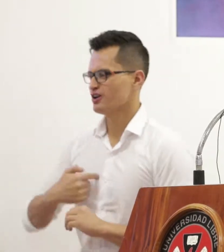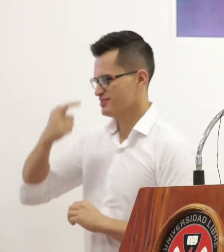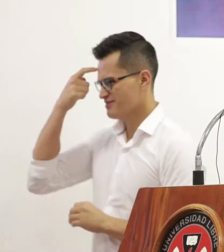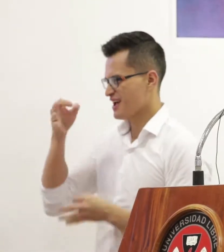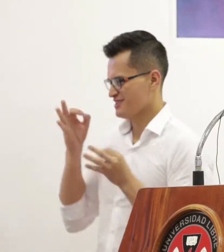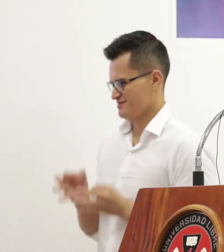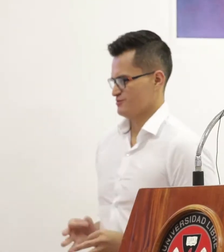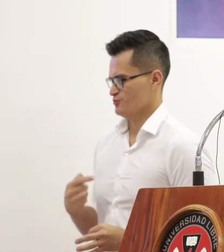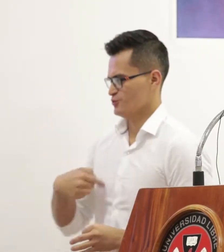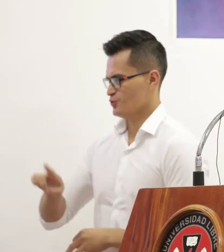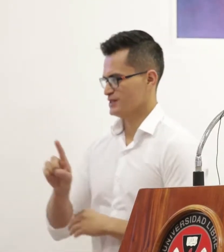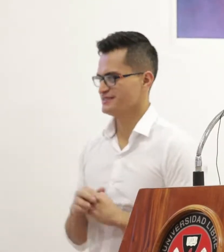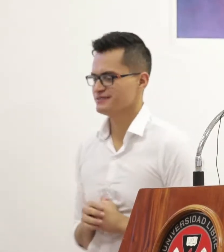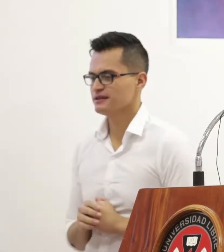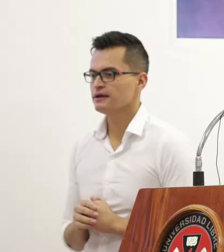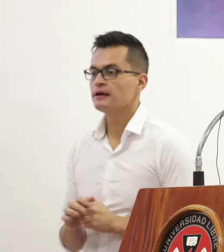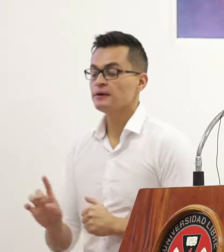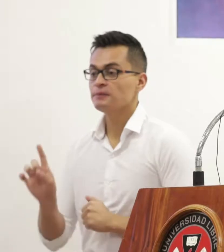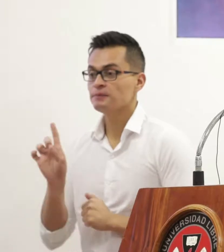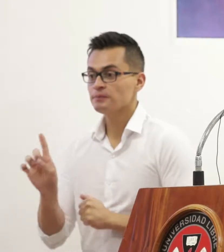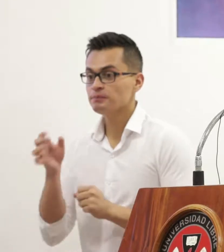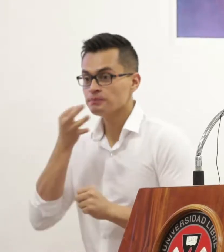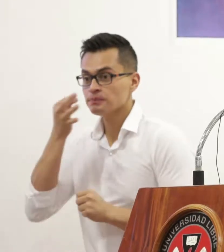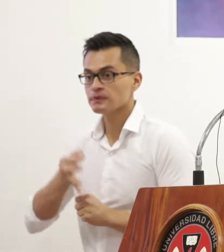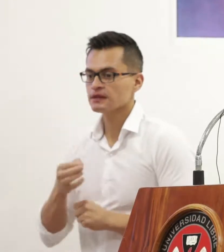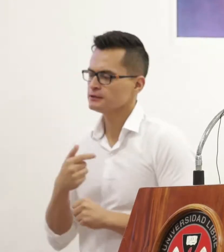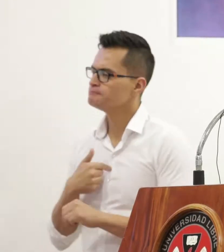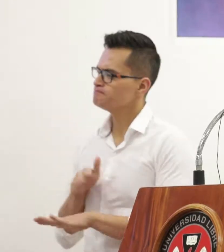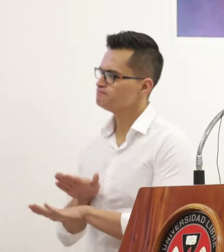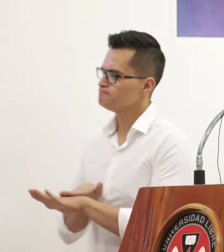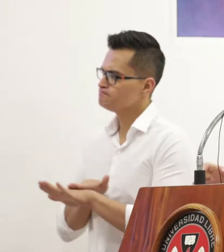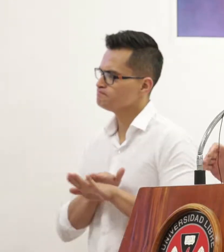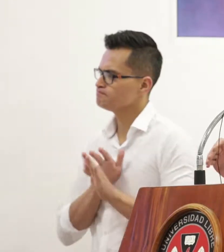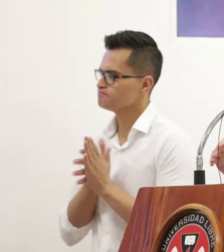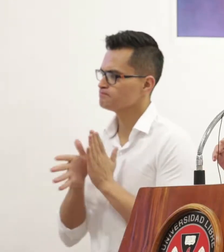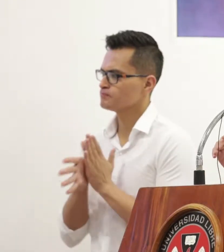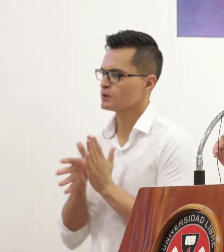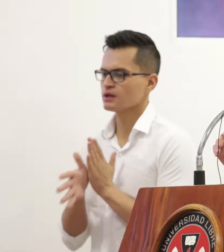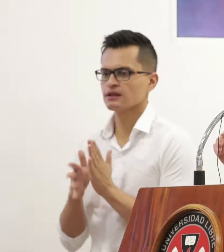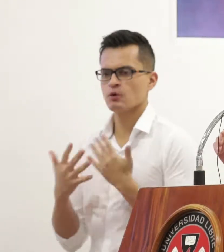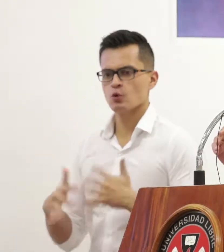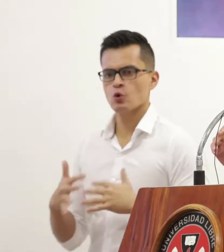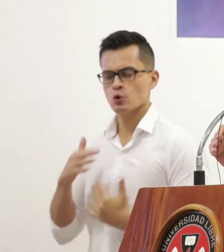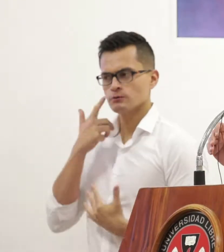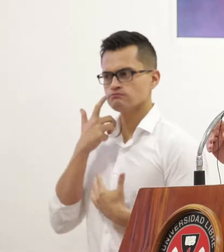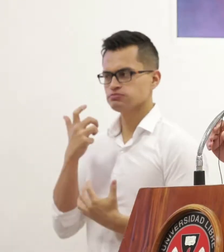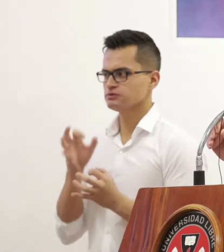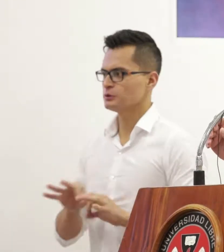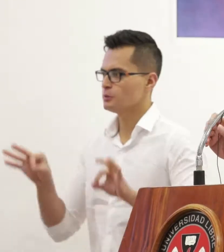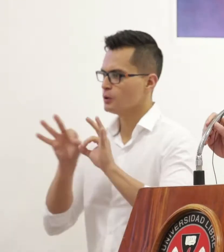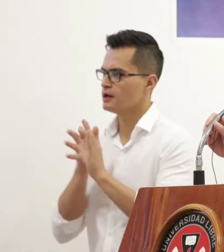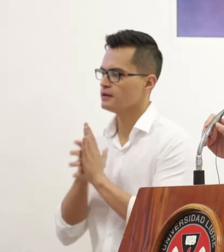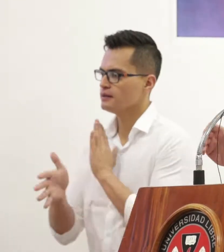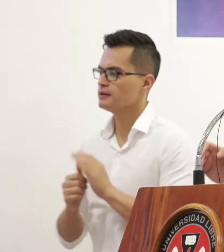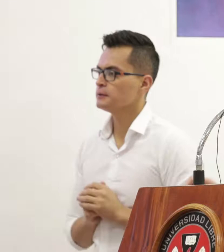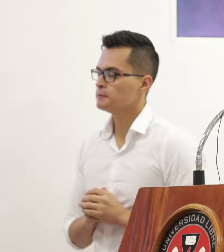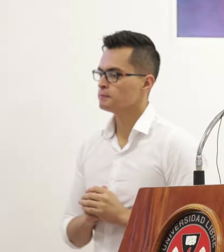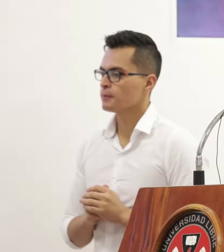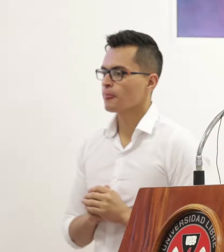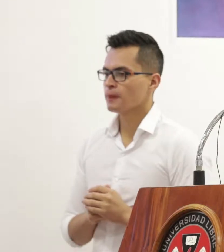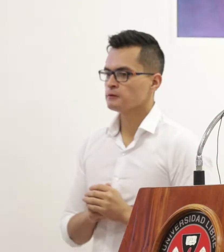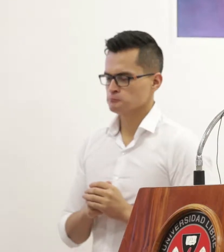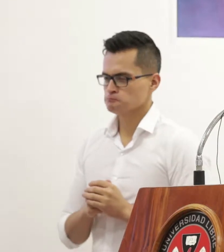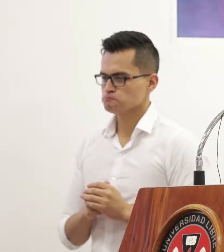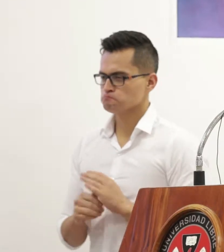pasar, pero de verdad también quiero destacar lo que ha sido, porque fíjense ustedes que a nosotros se nos